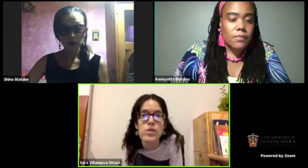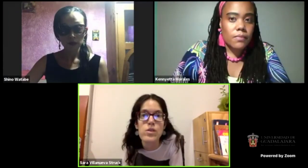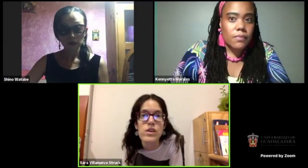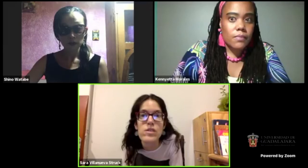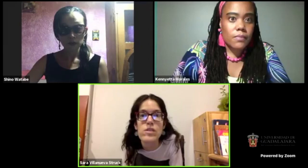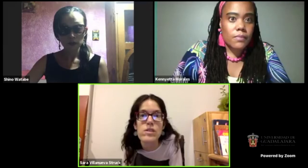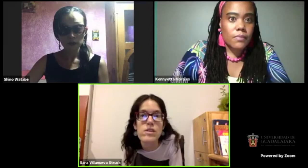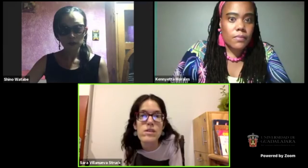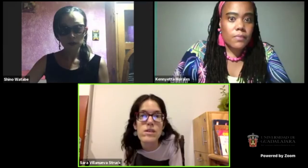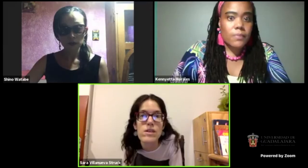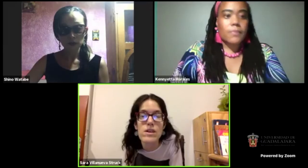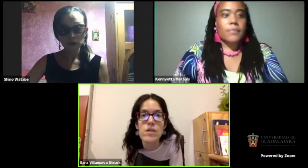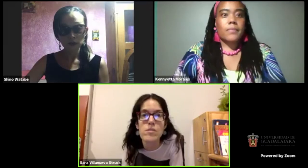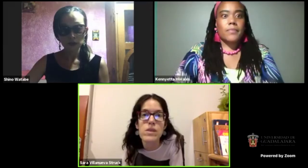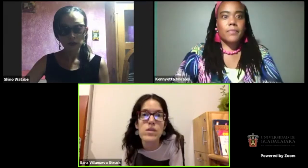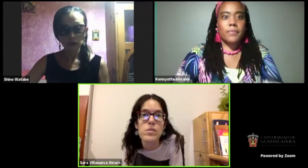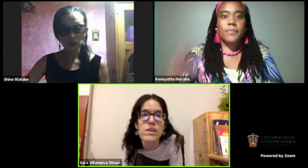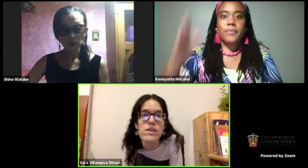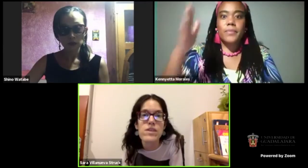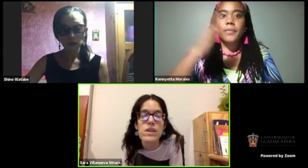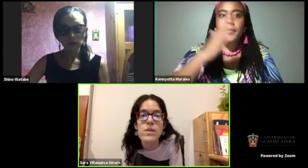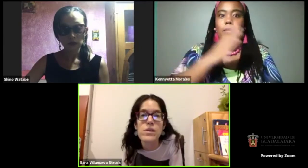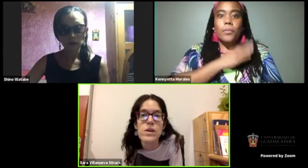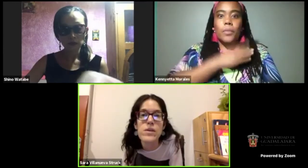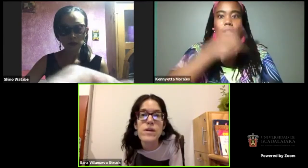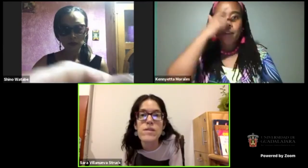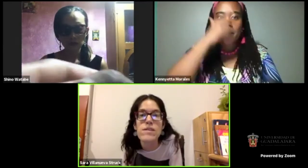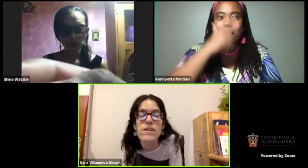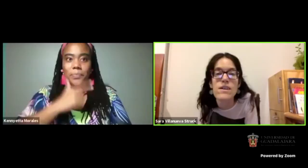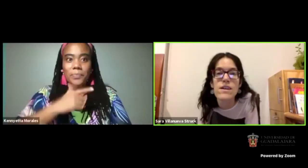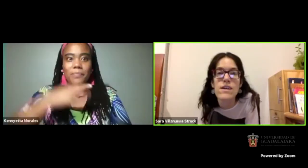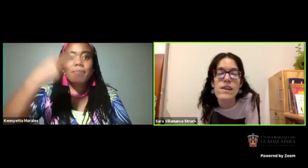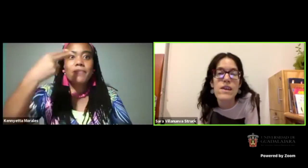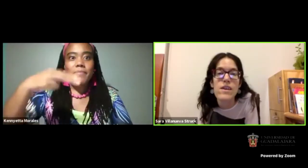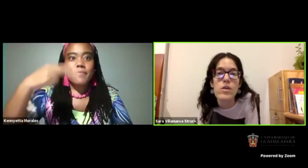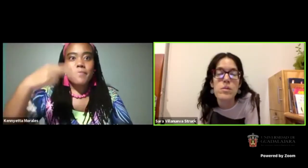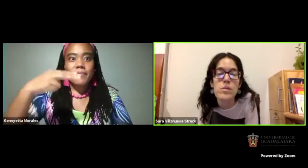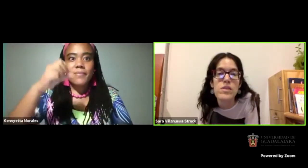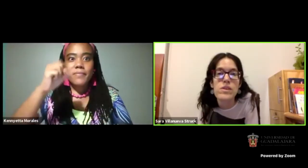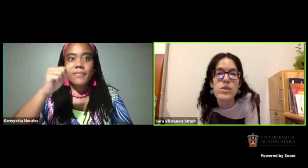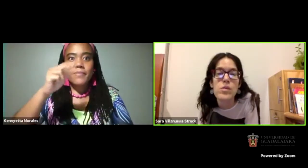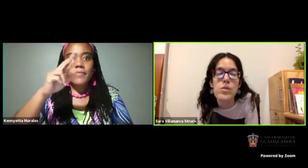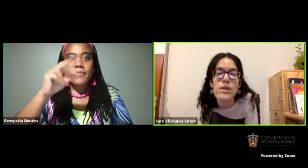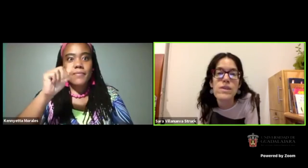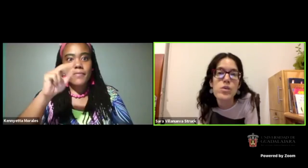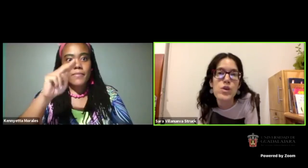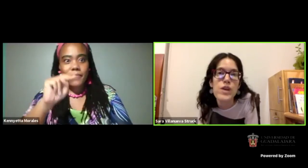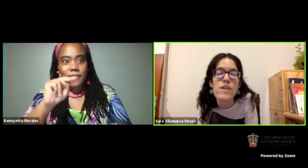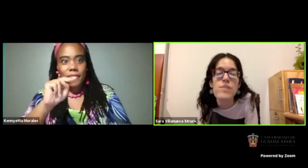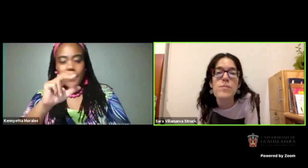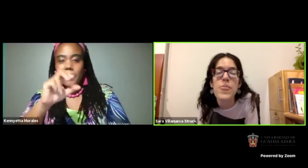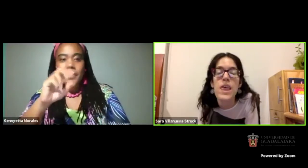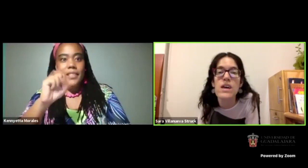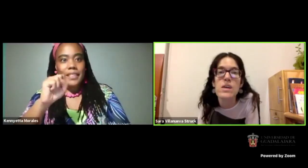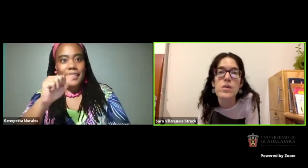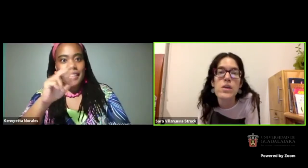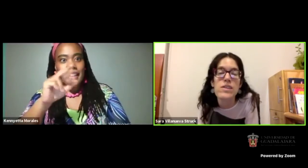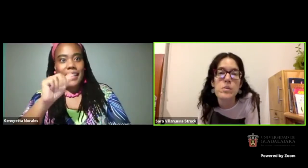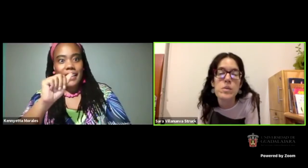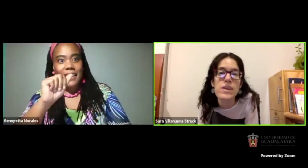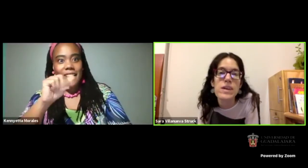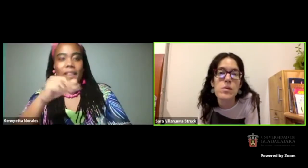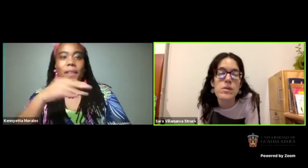Buenas noches, mi nombre es Sara Villanueva. El día de hoy me presento como cantautora y